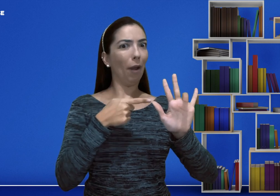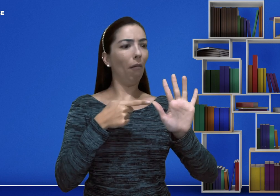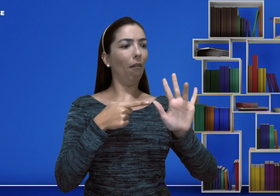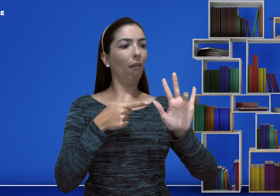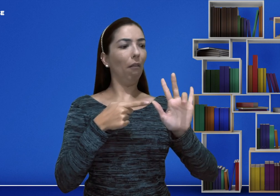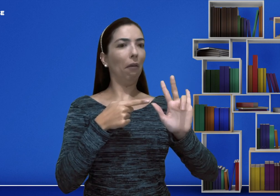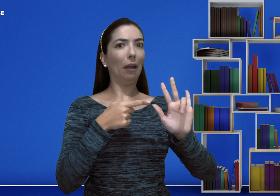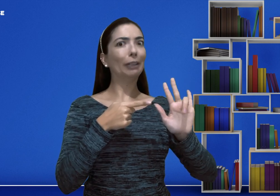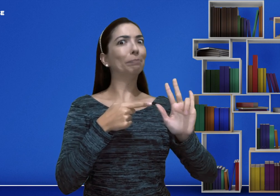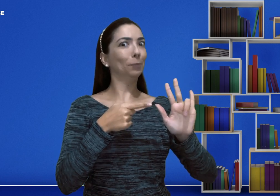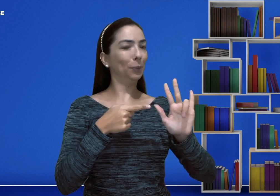Perceberam?